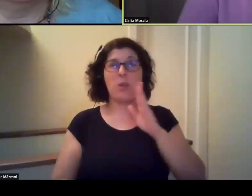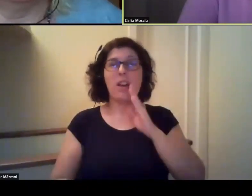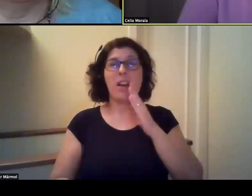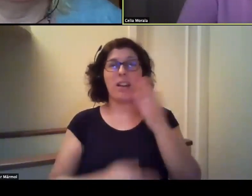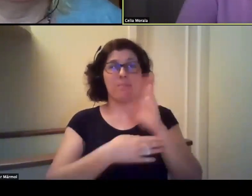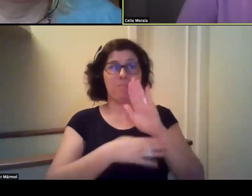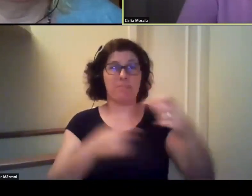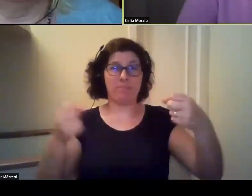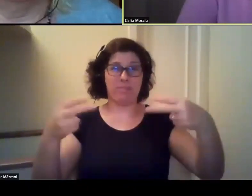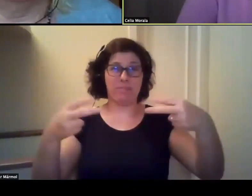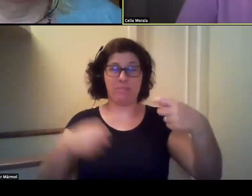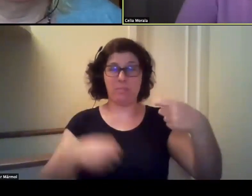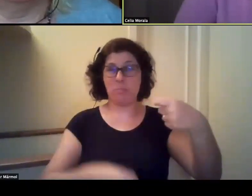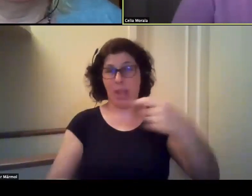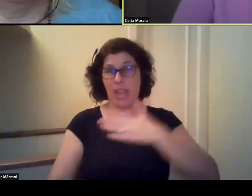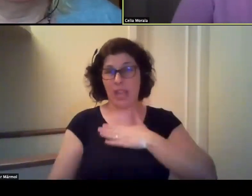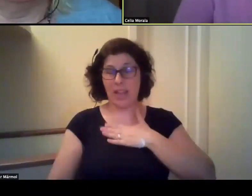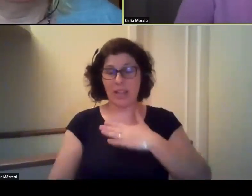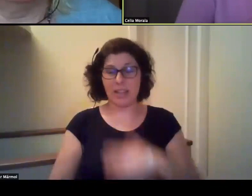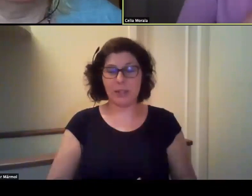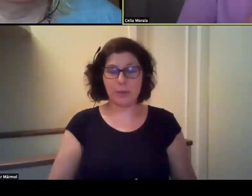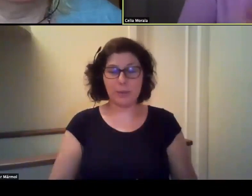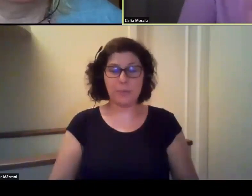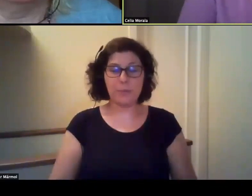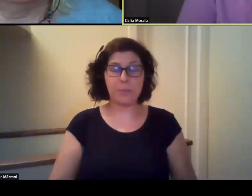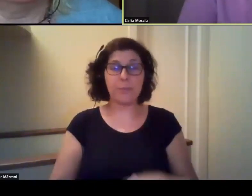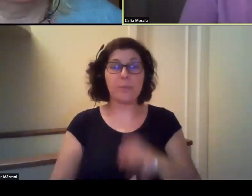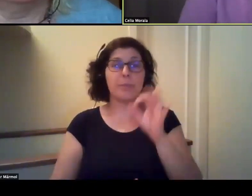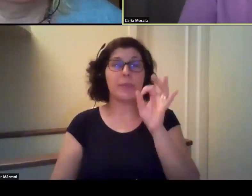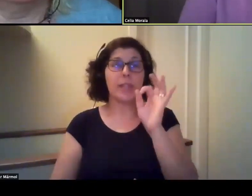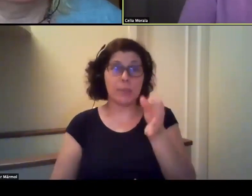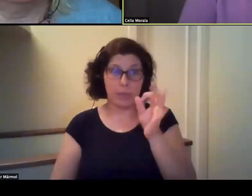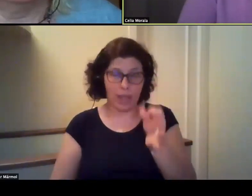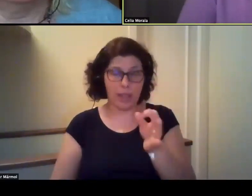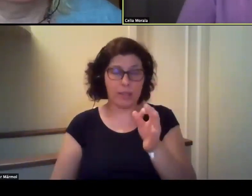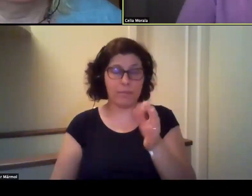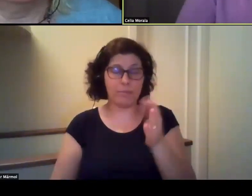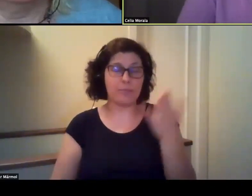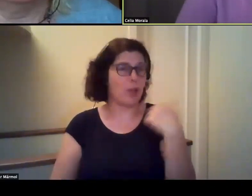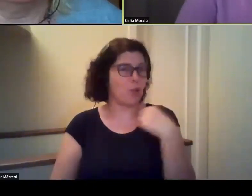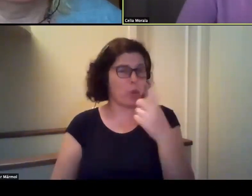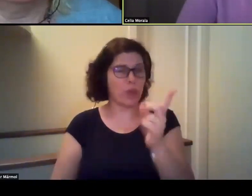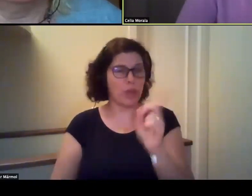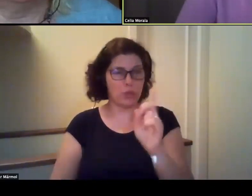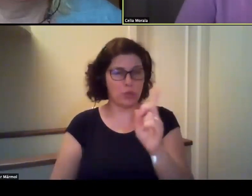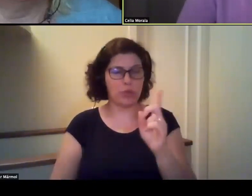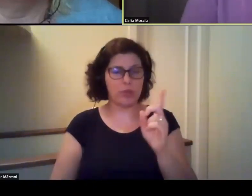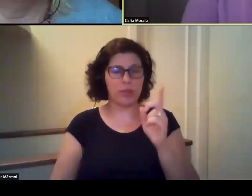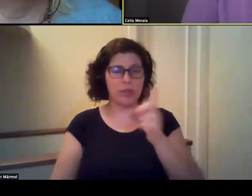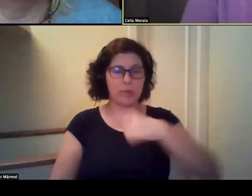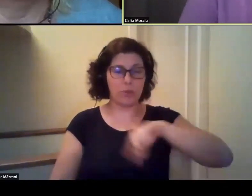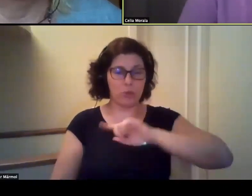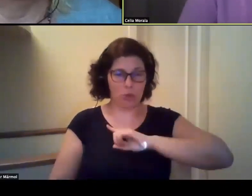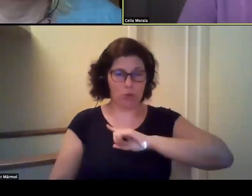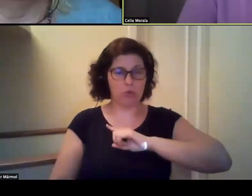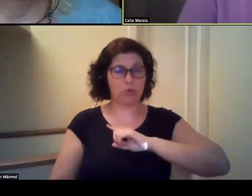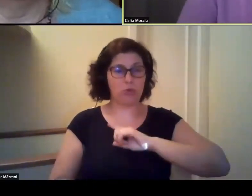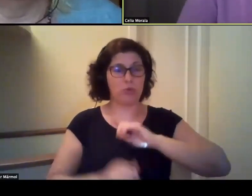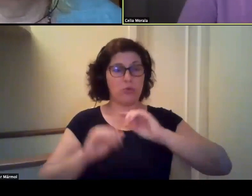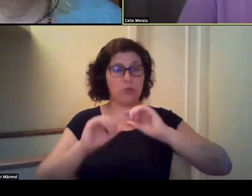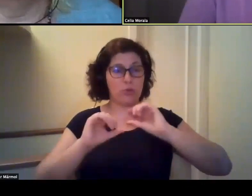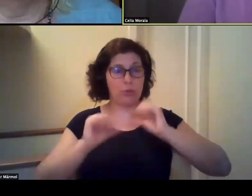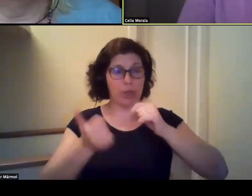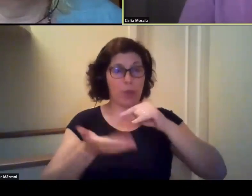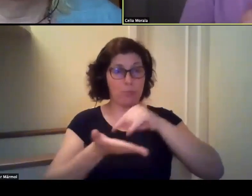comentaba anteriormente. Es verdad que no lo he mencionado, pero siempre antes de llevar a cabo los proyectos en los